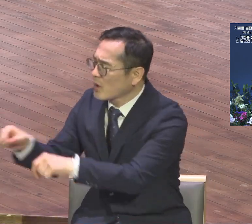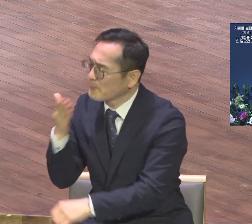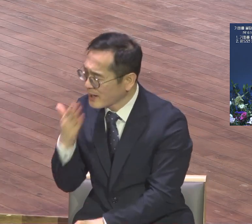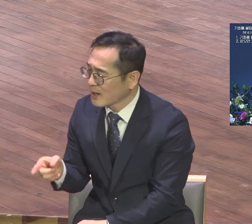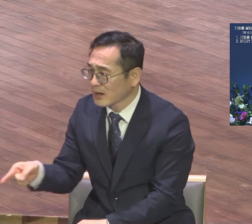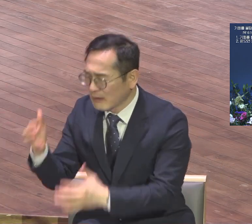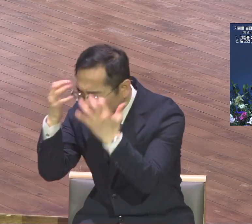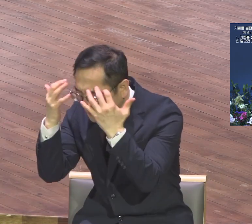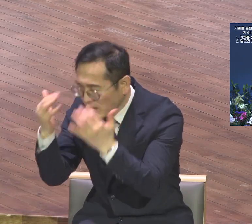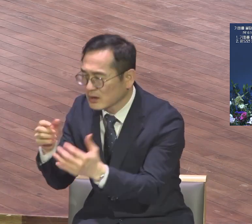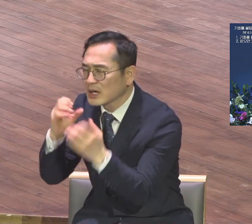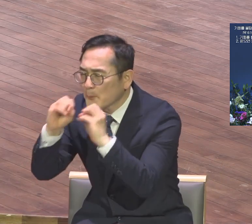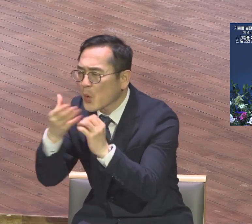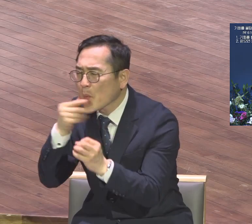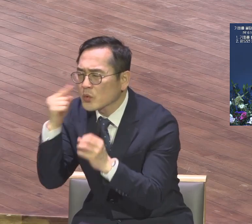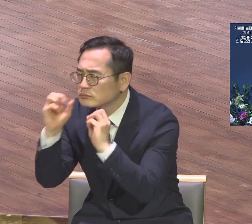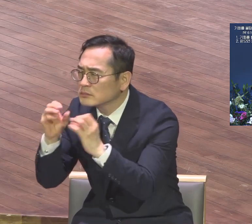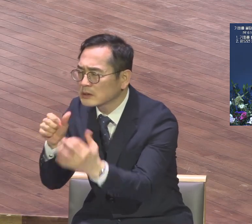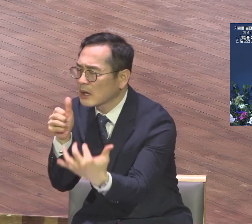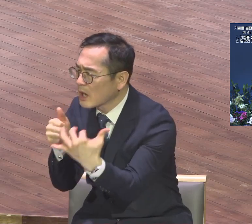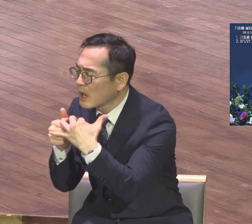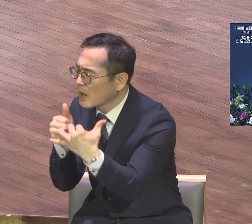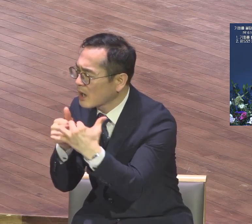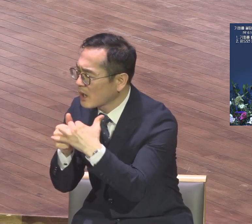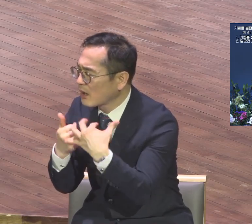당하고 배척도 당할 수 있다.